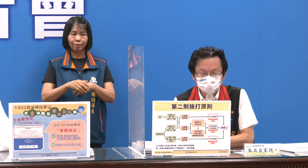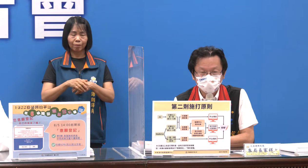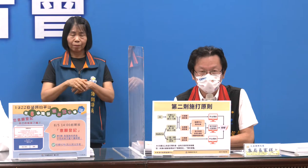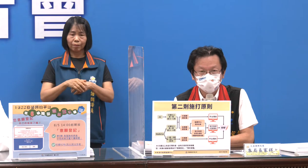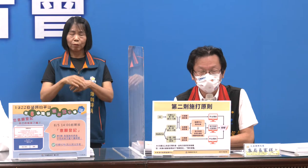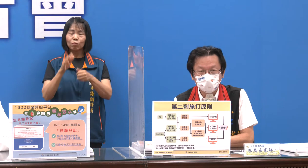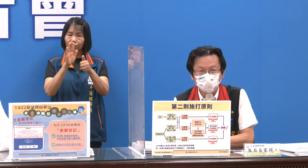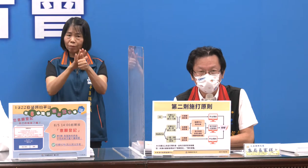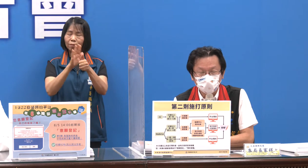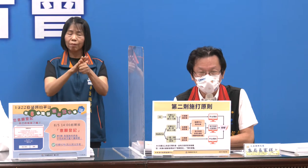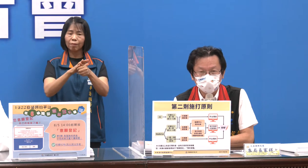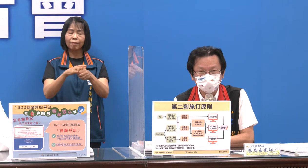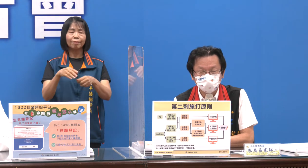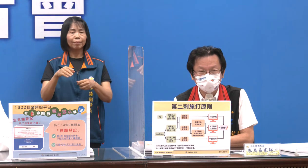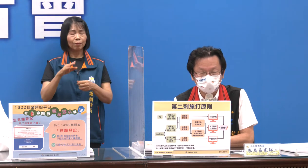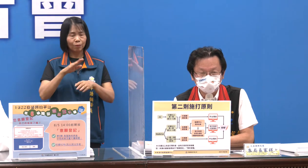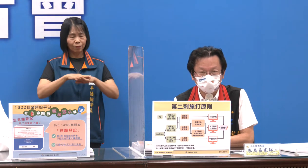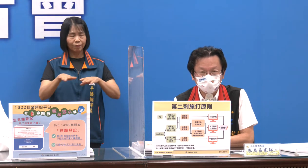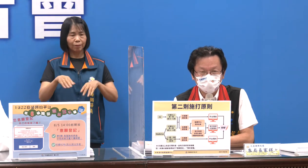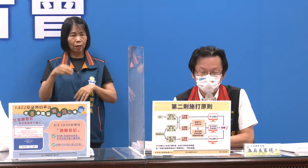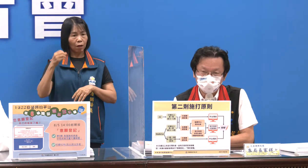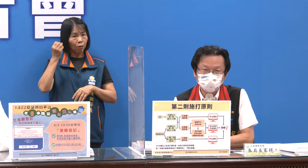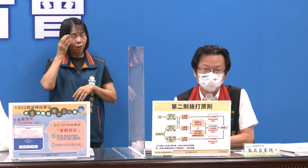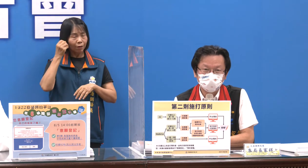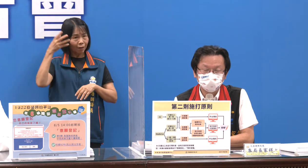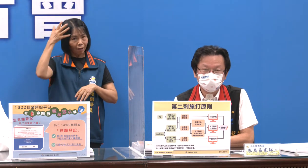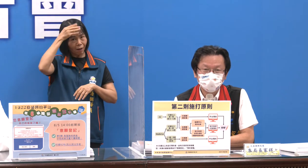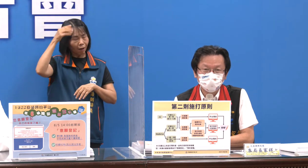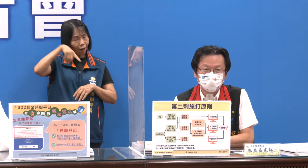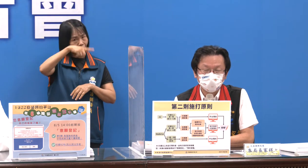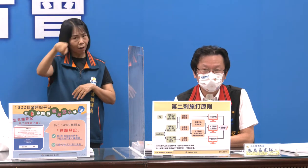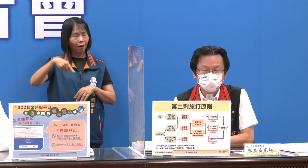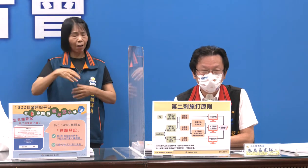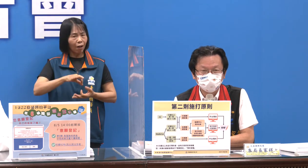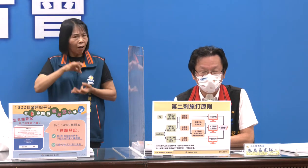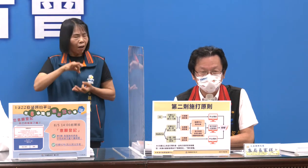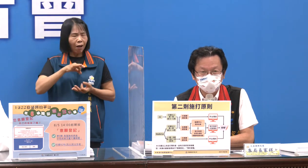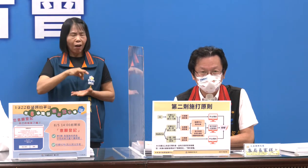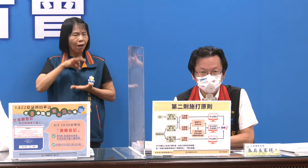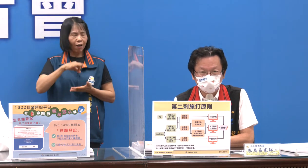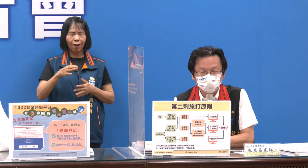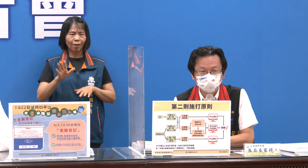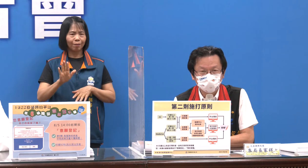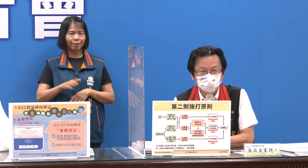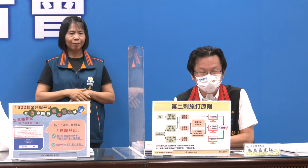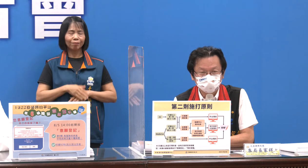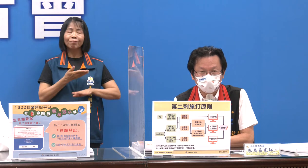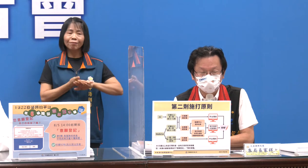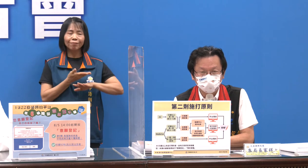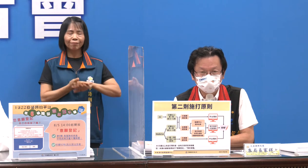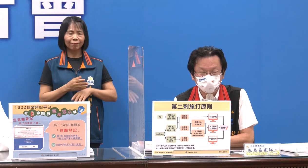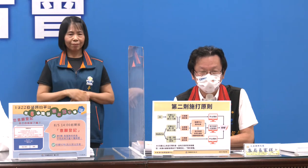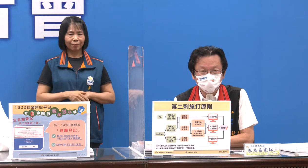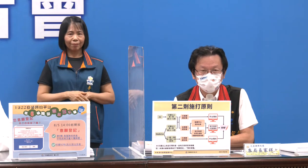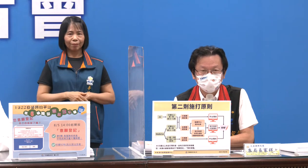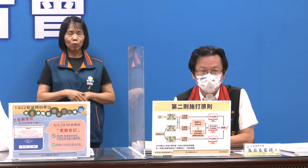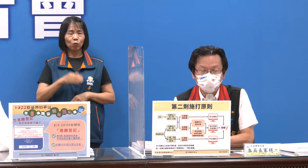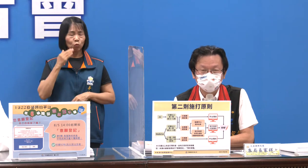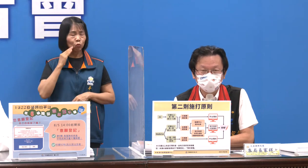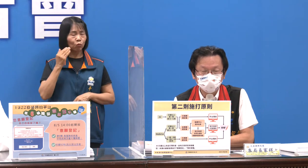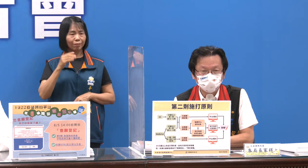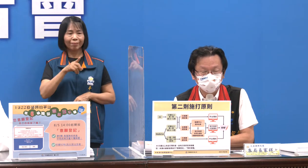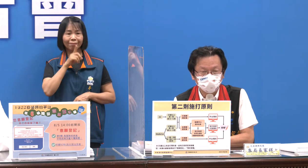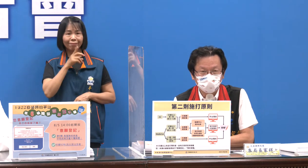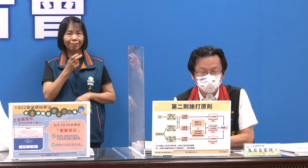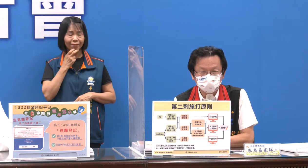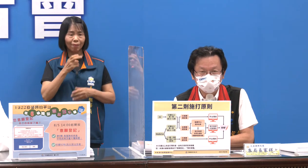路线。所以对花莲县的长者不用太担心，当中央把这个需要施打的名册，然后